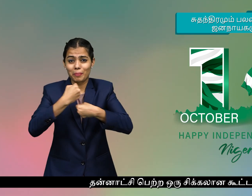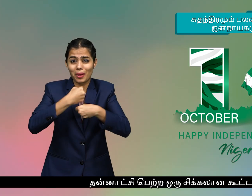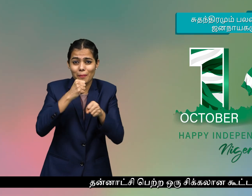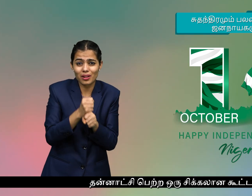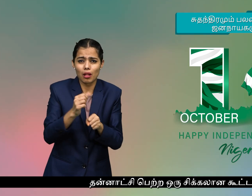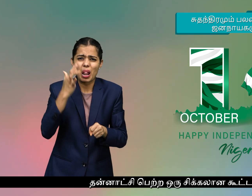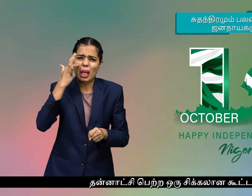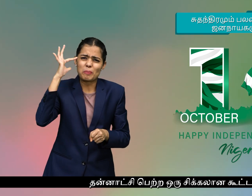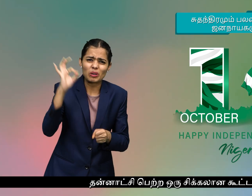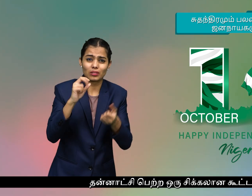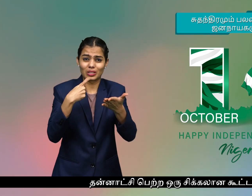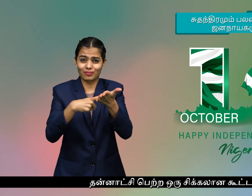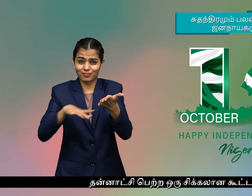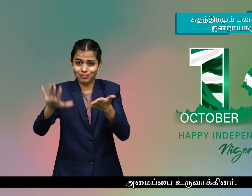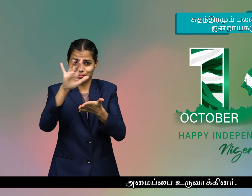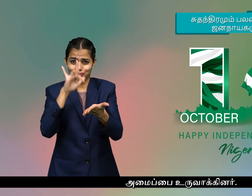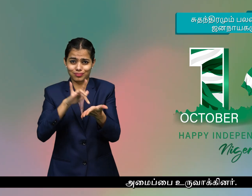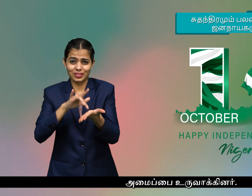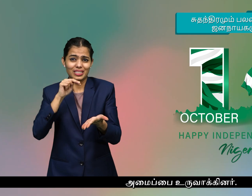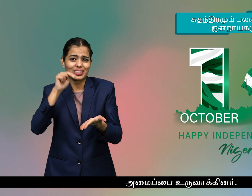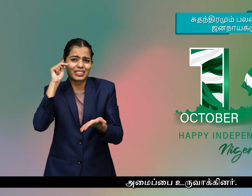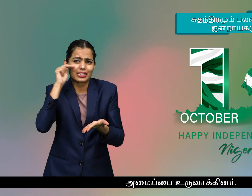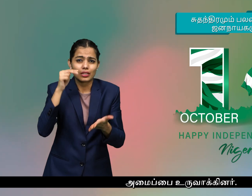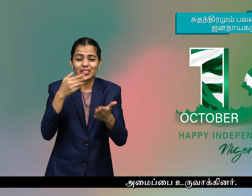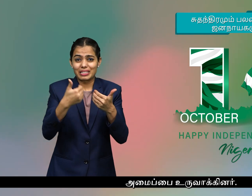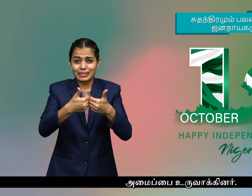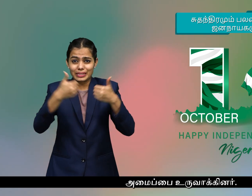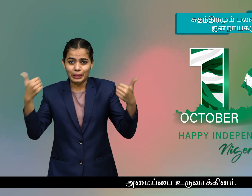தன்னாட்சி பெற்ற ஒரு சிக்கலான கூட்டாட்சி அமைப்பை உருவாக்கினர்.